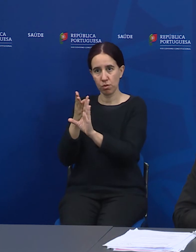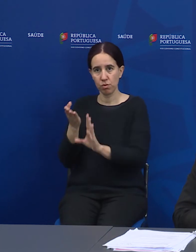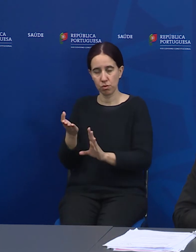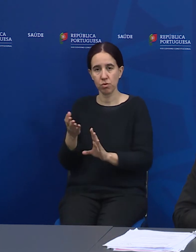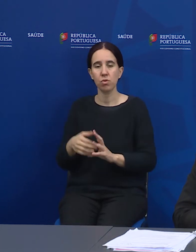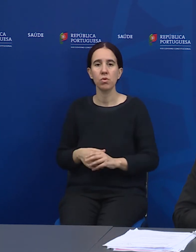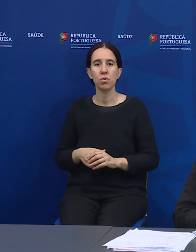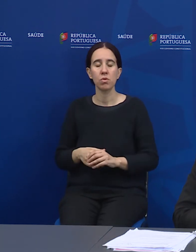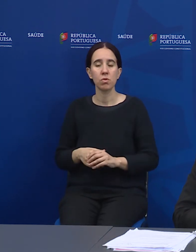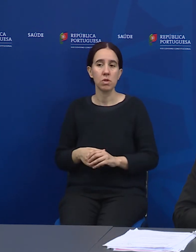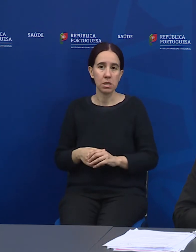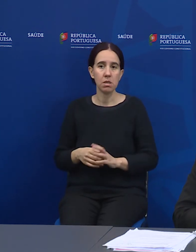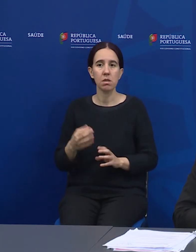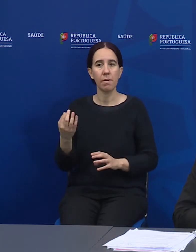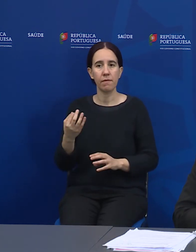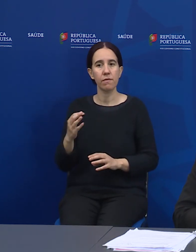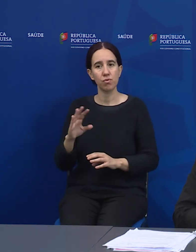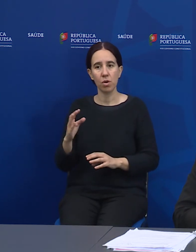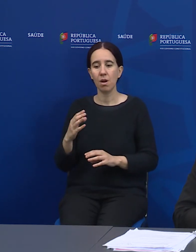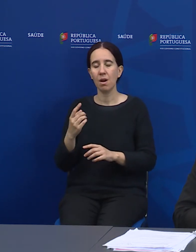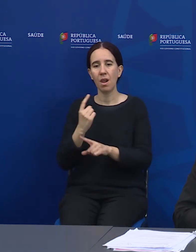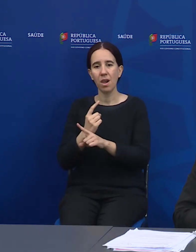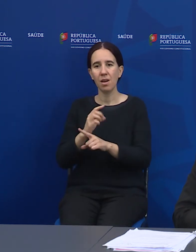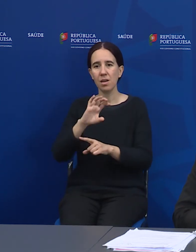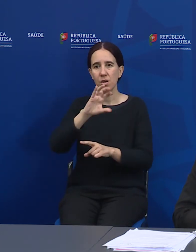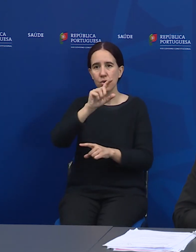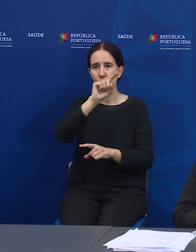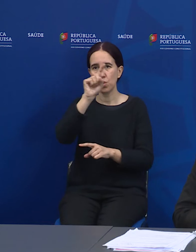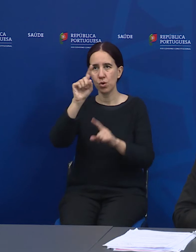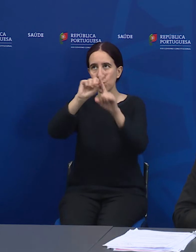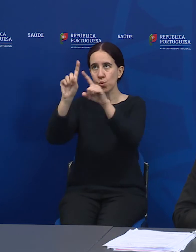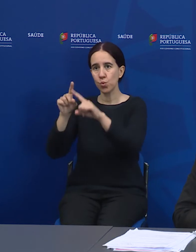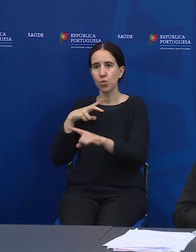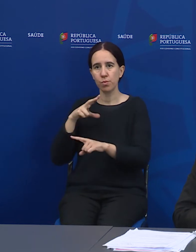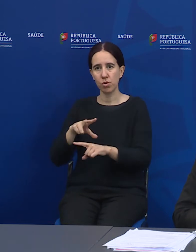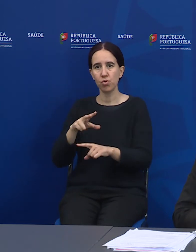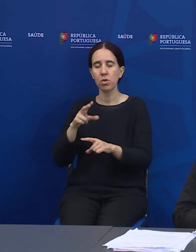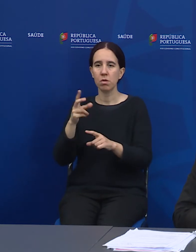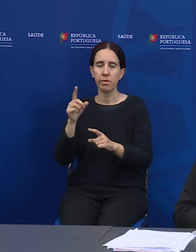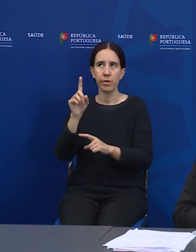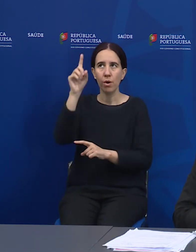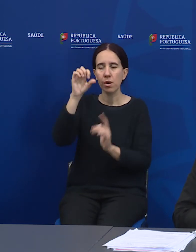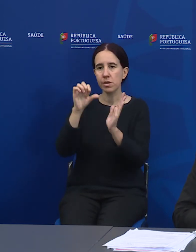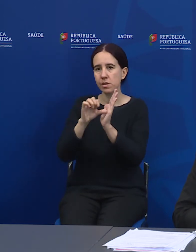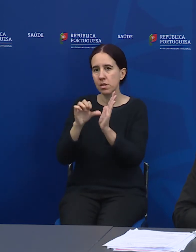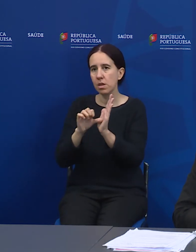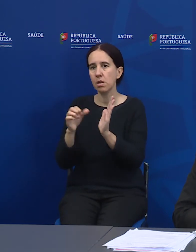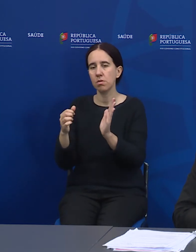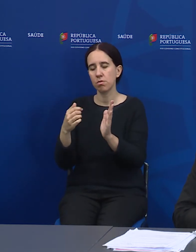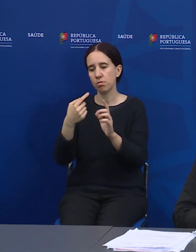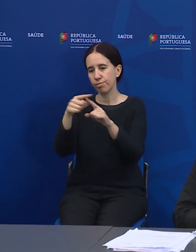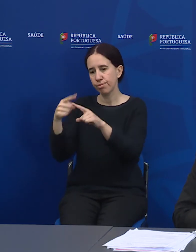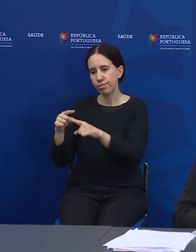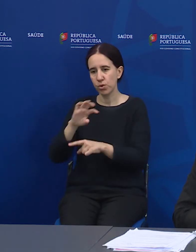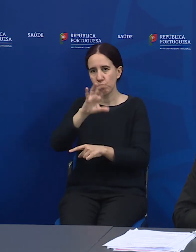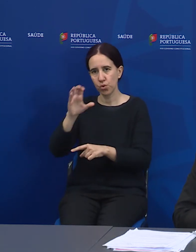e tivemos também já ao nível das diferentes regiões do país norte centro e as